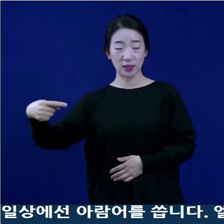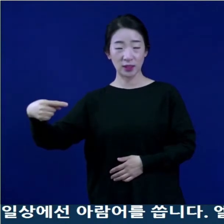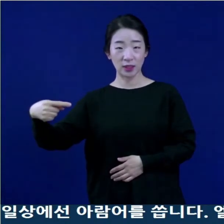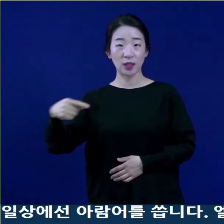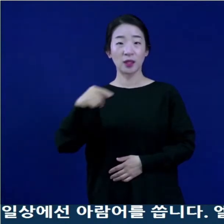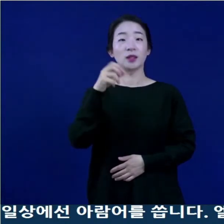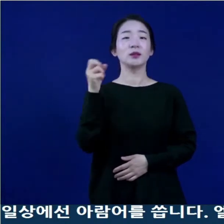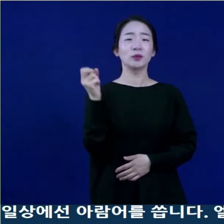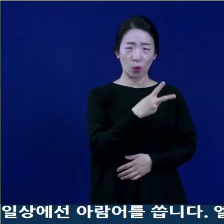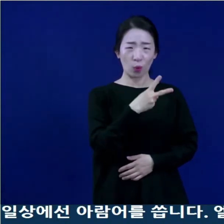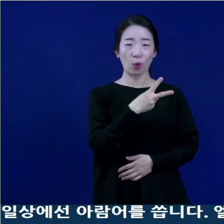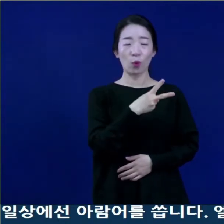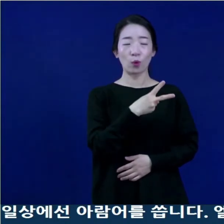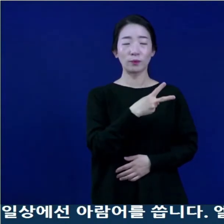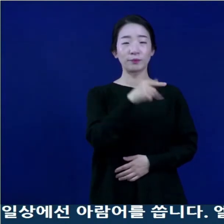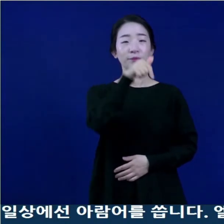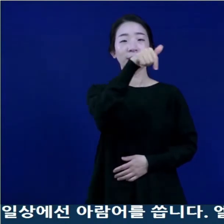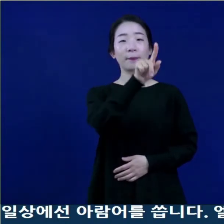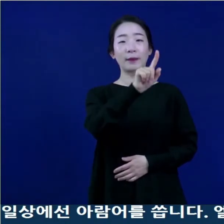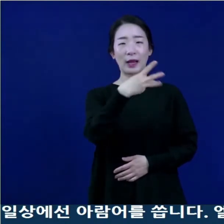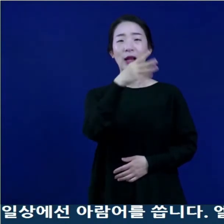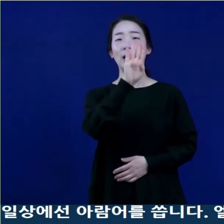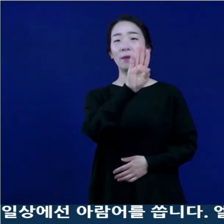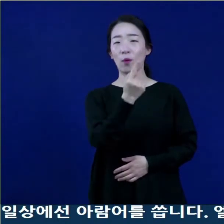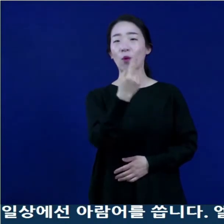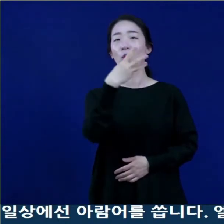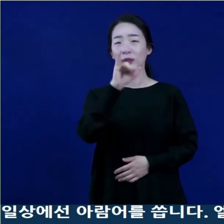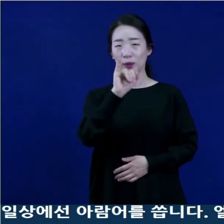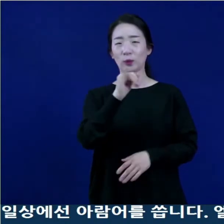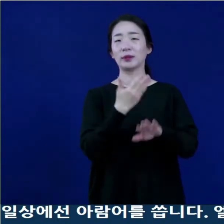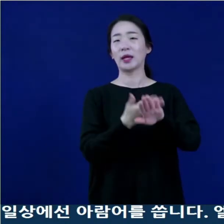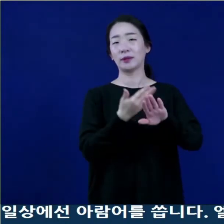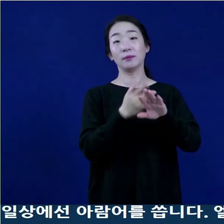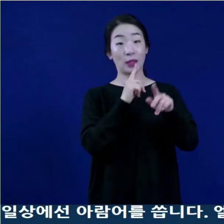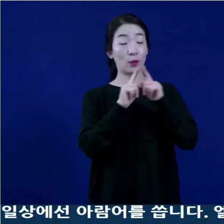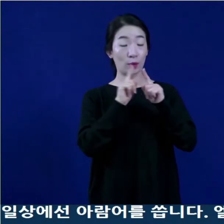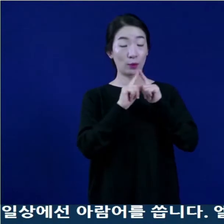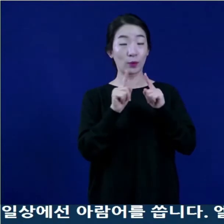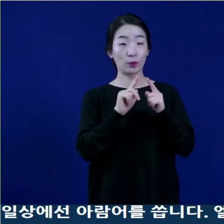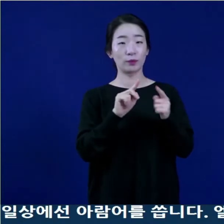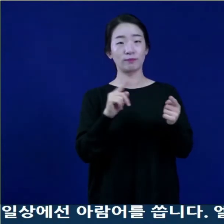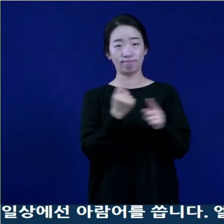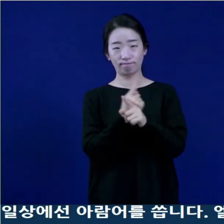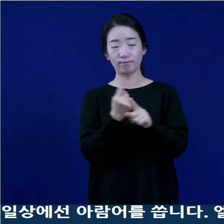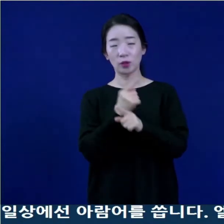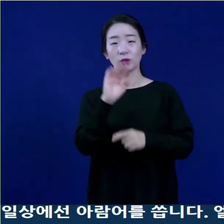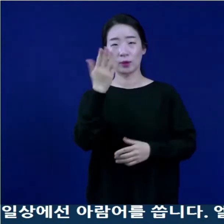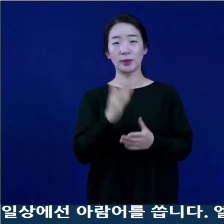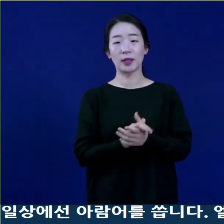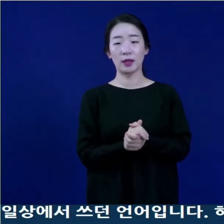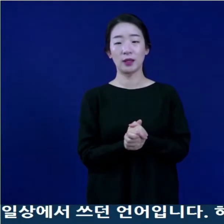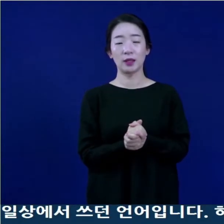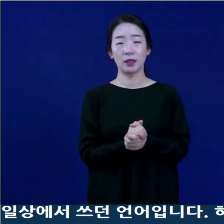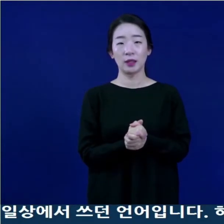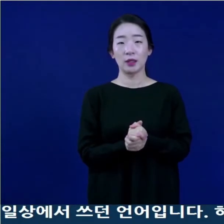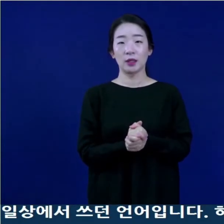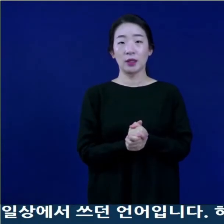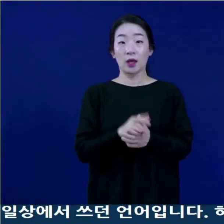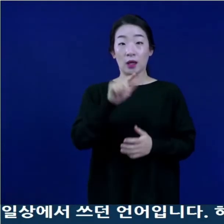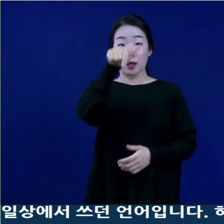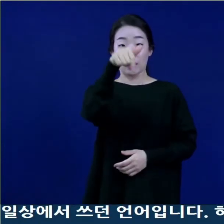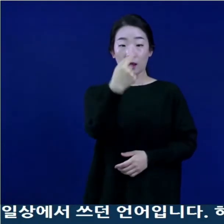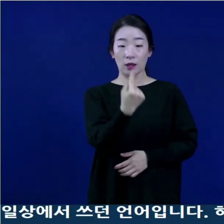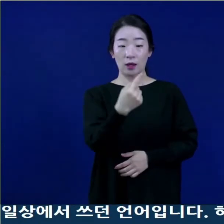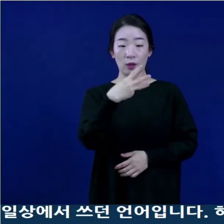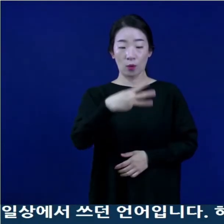라틴어에서 유래한 장소를 말합니다. 장소의 뜻은 해골, 버려진 땅. 예수님이